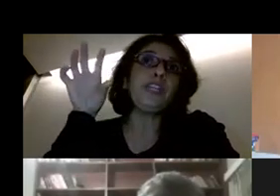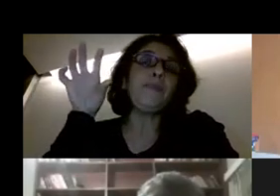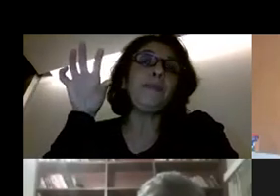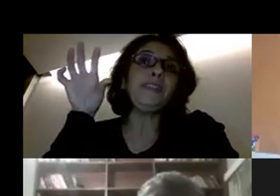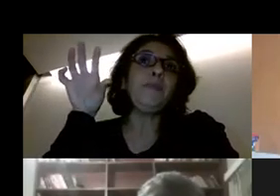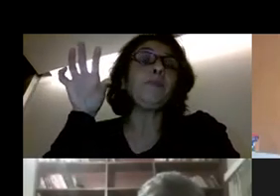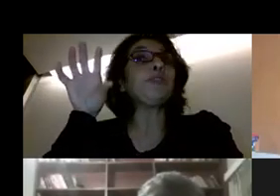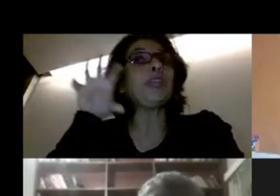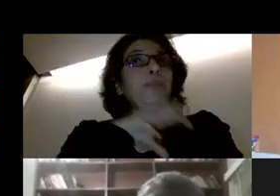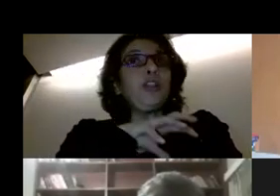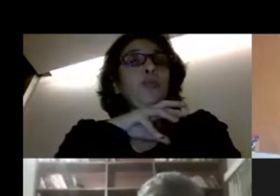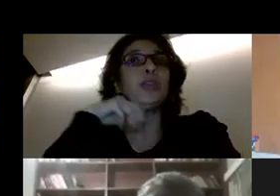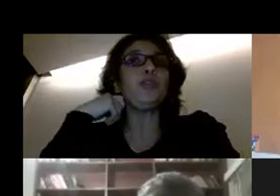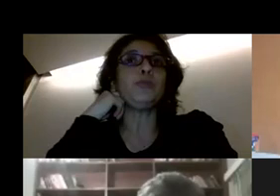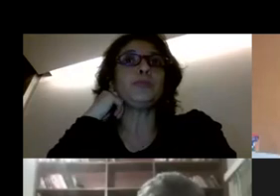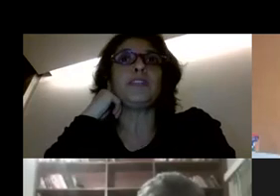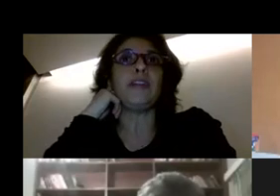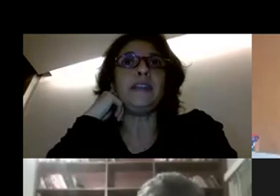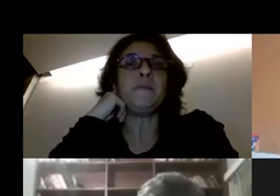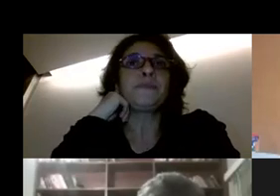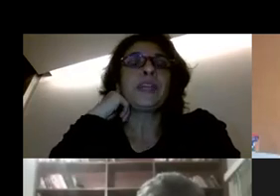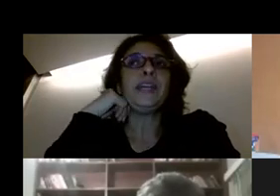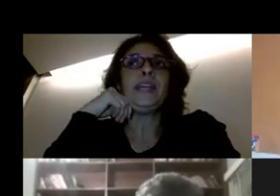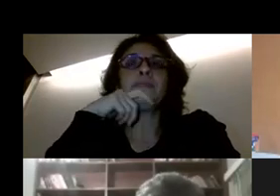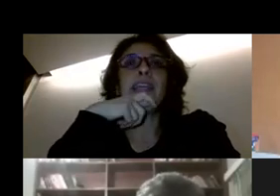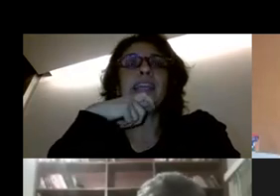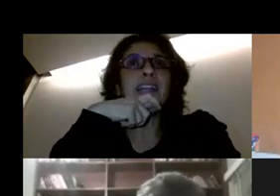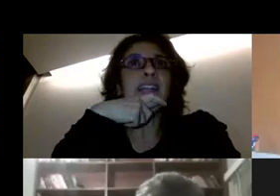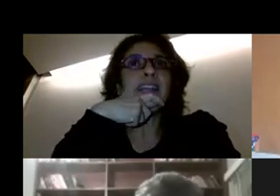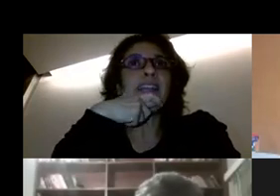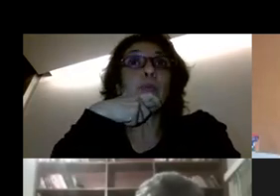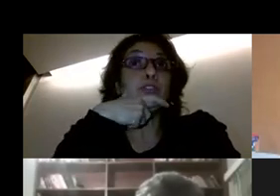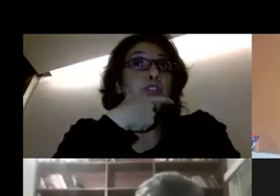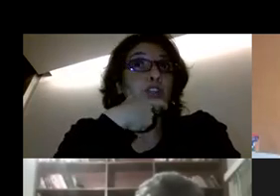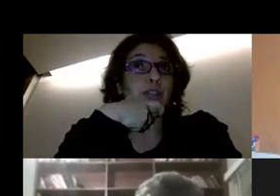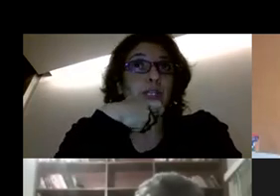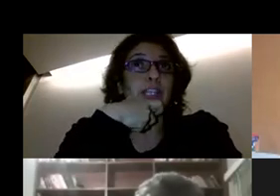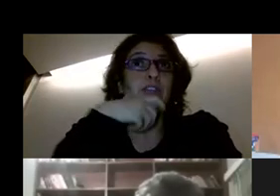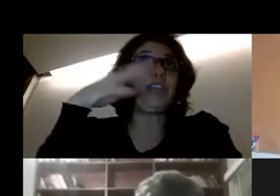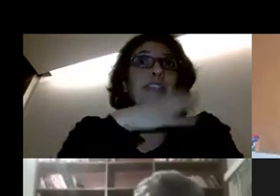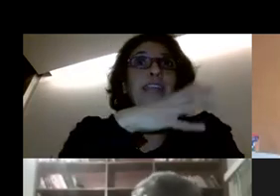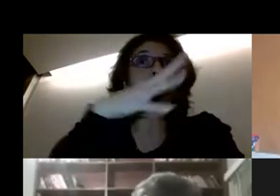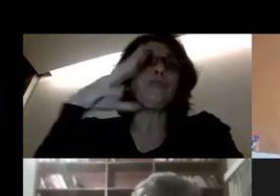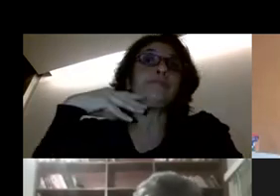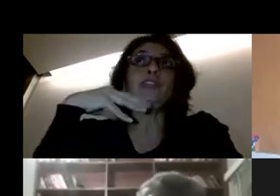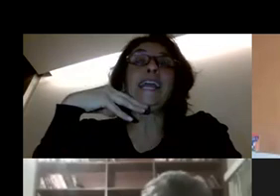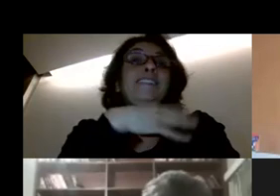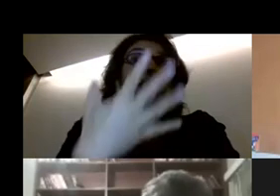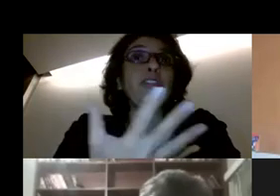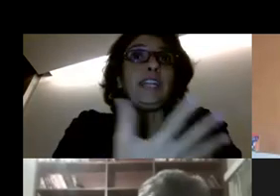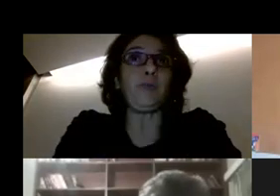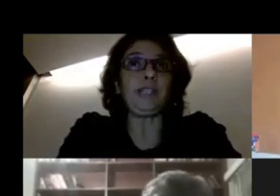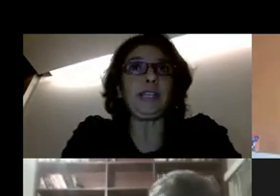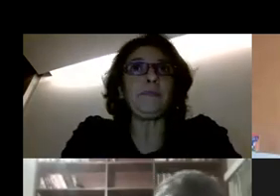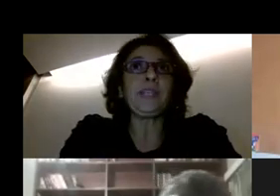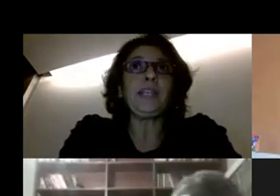vimos teóricamente, pero también lo pudimos observar en los procesos lingüísticos o las